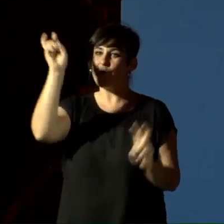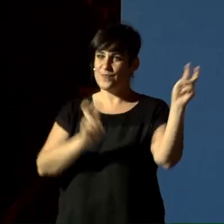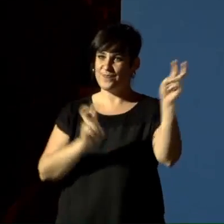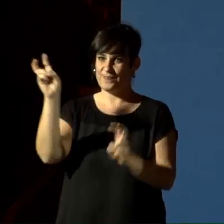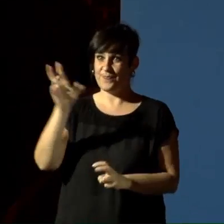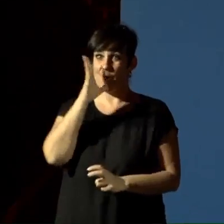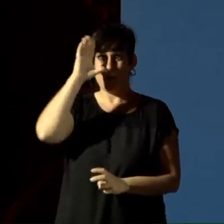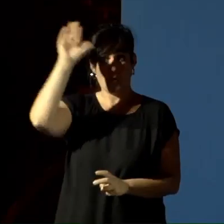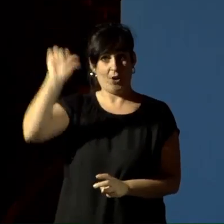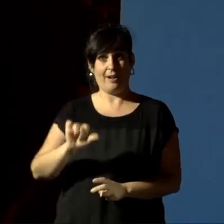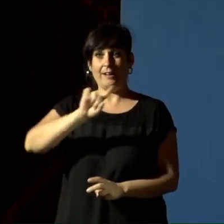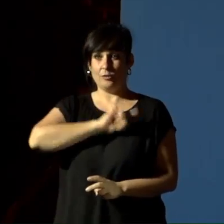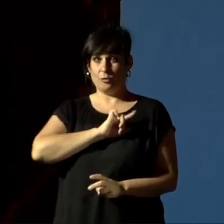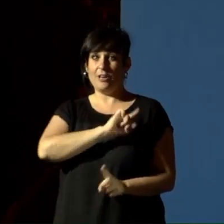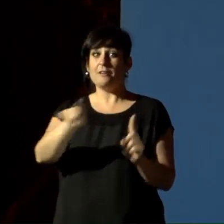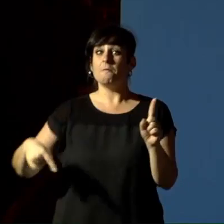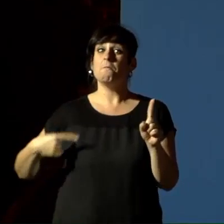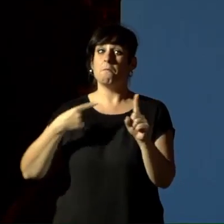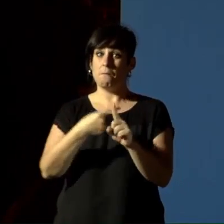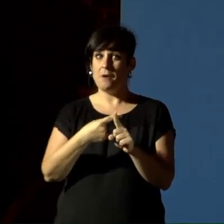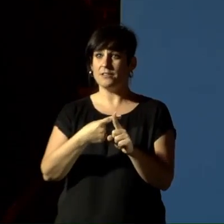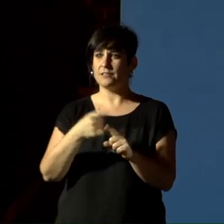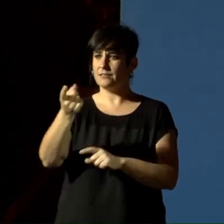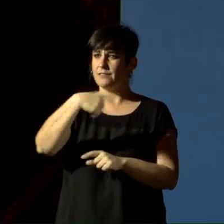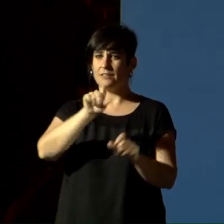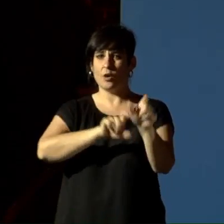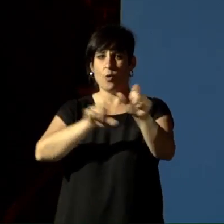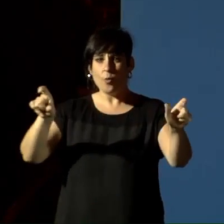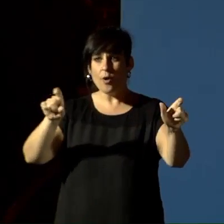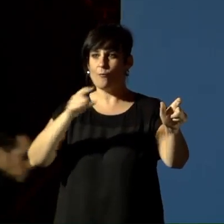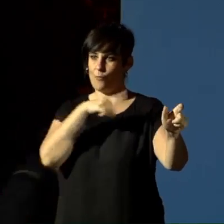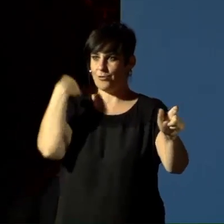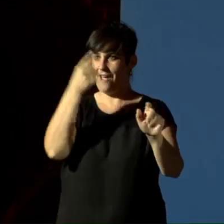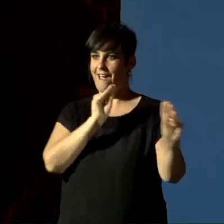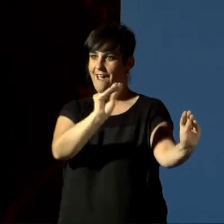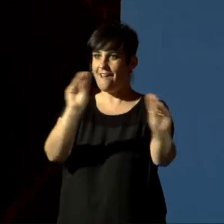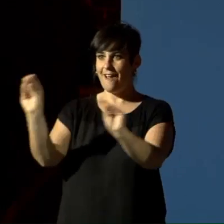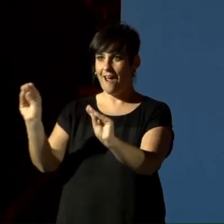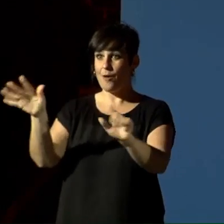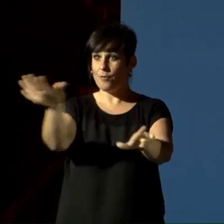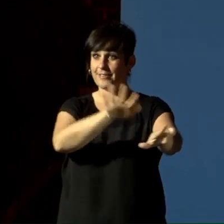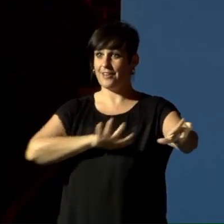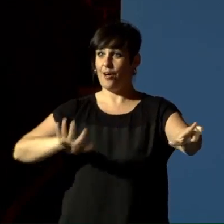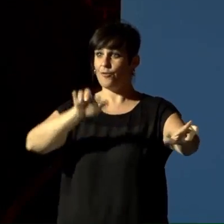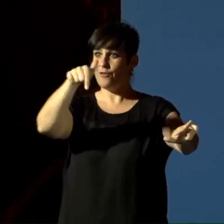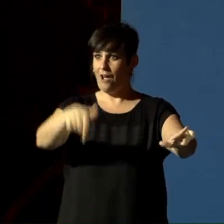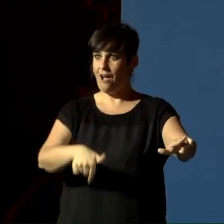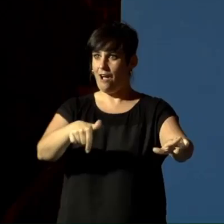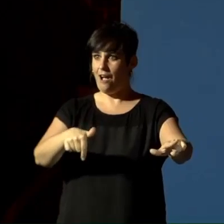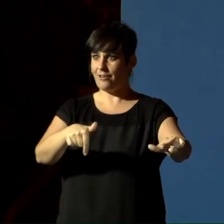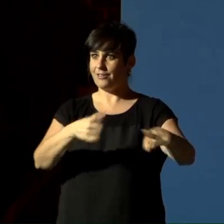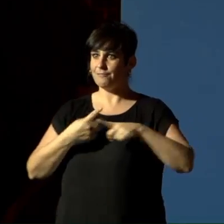a escoitar e por estar a poñer os vosos corpos, as vosas caras neste espacio que é un espacio